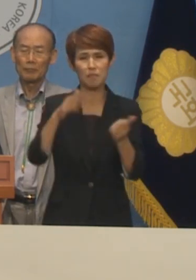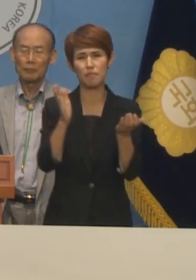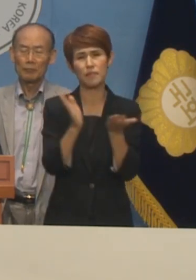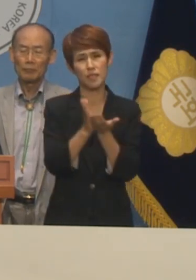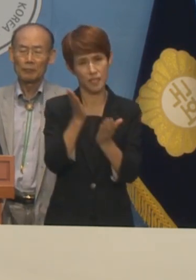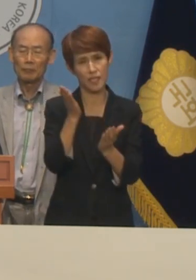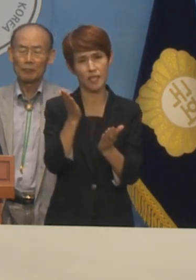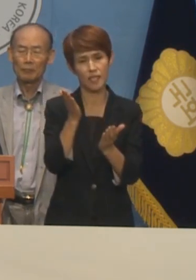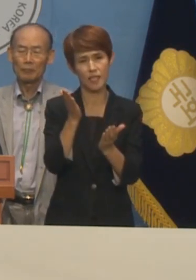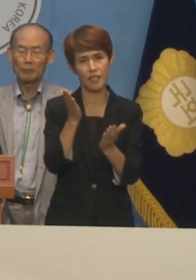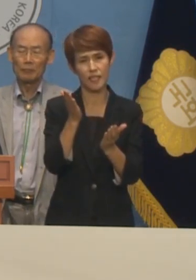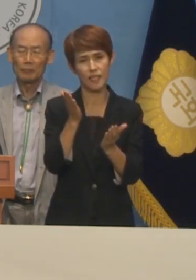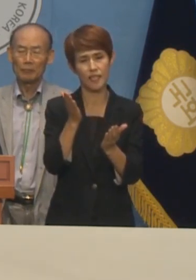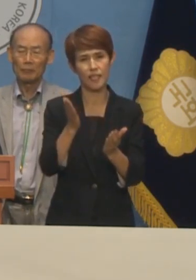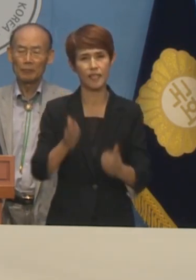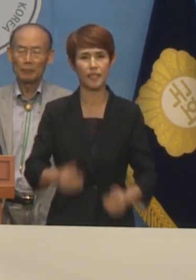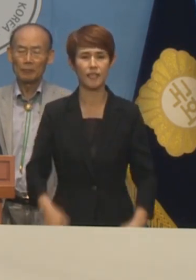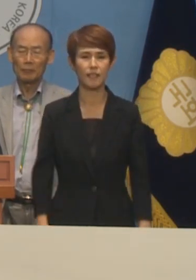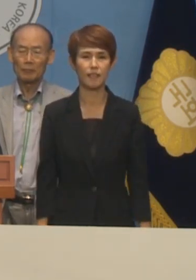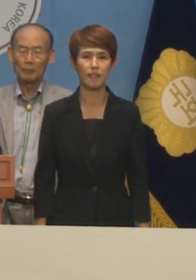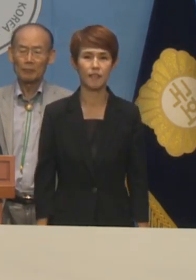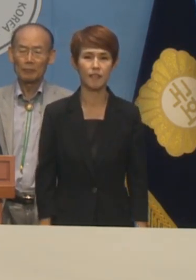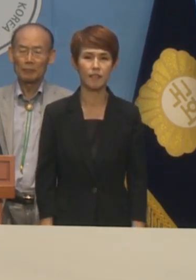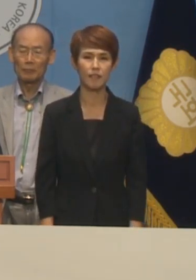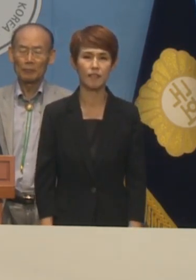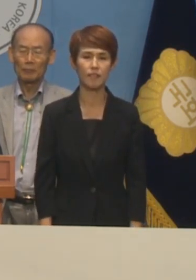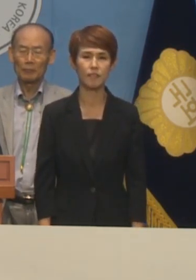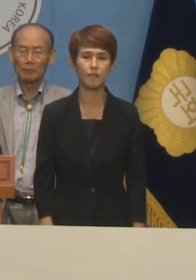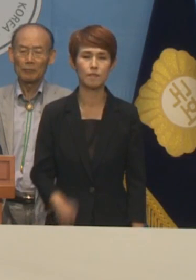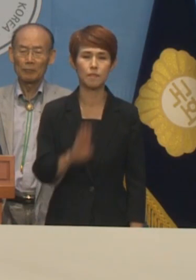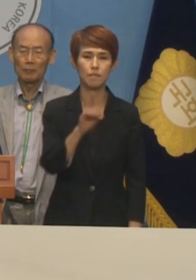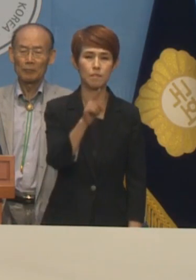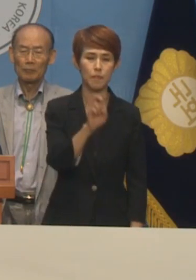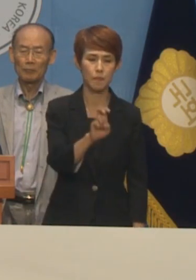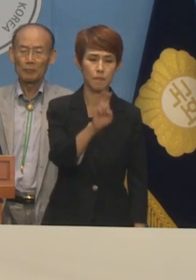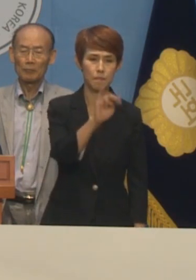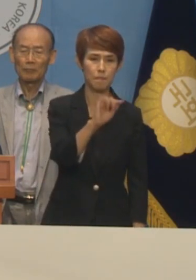보고 조평통과 범민련